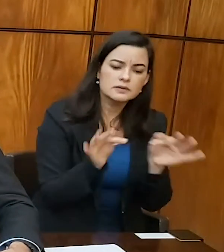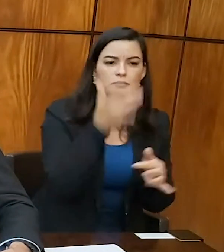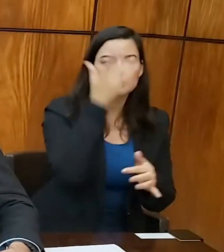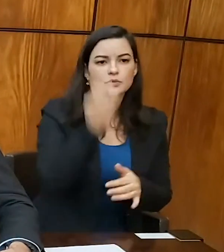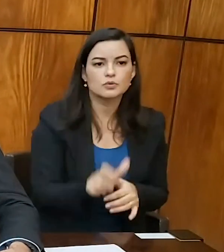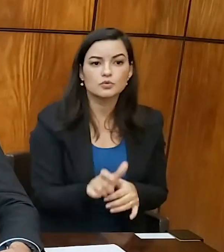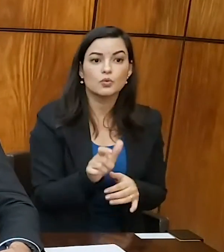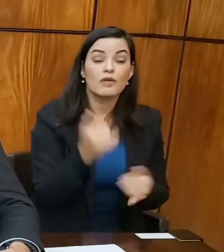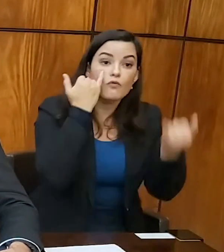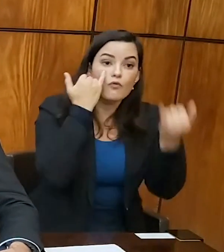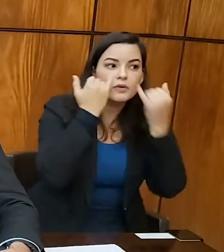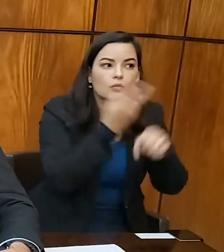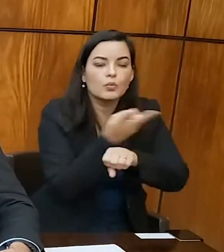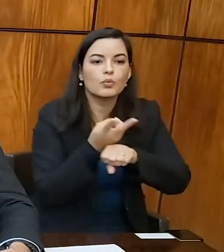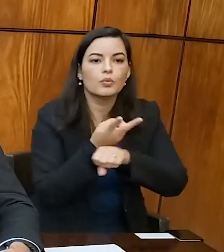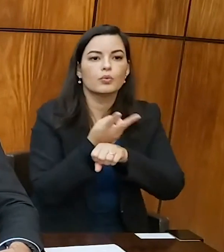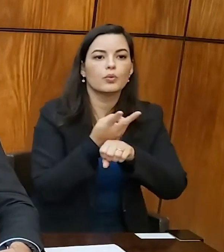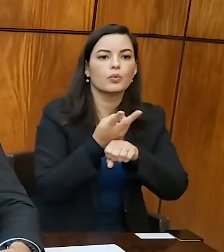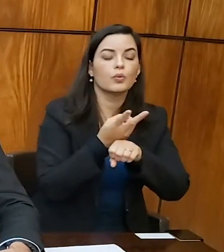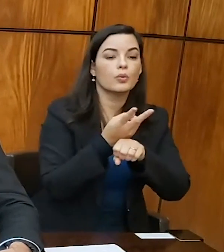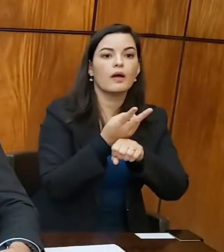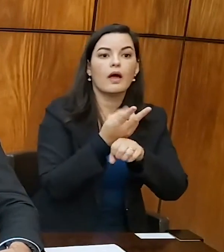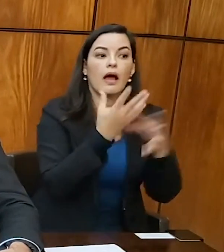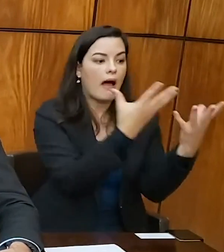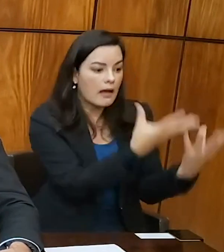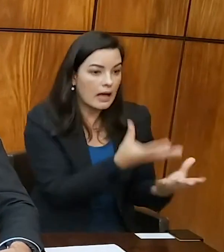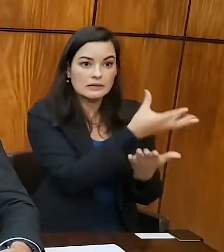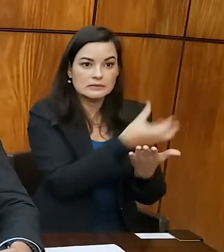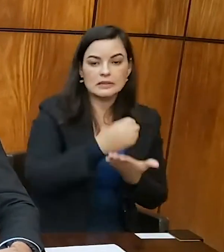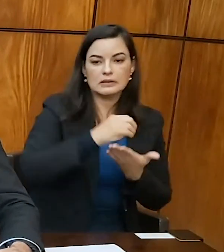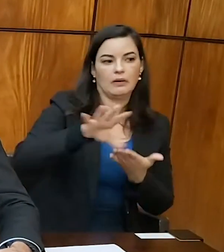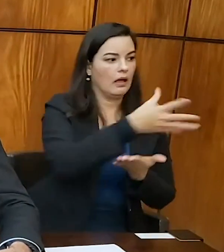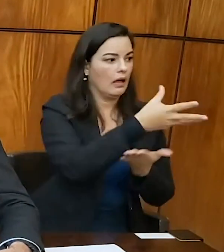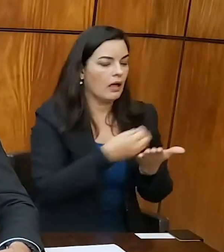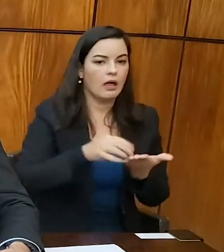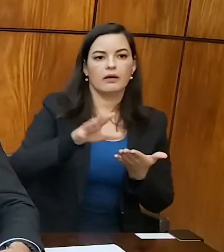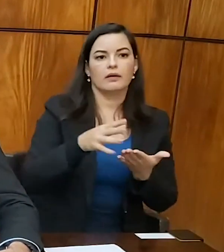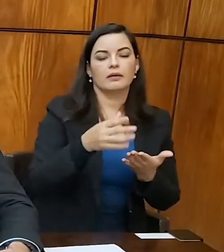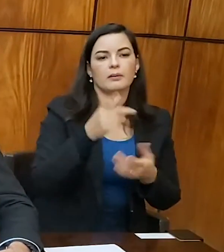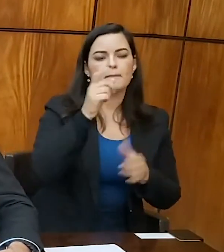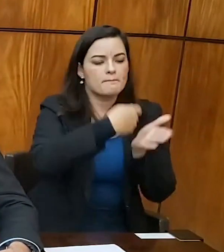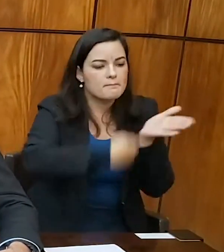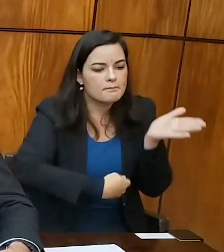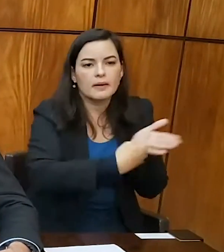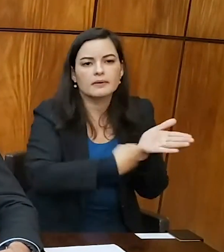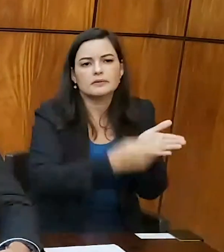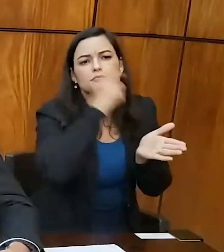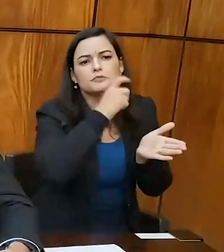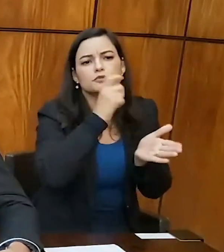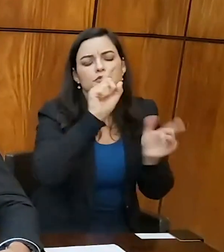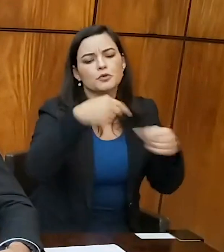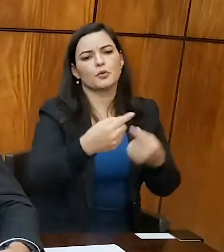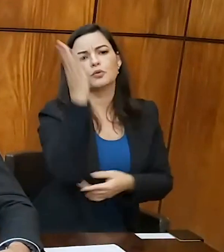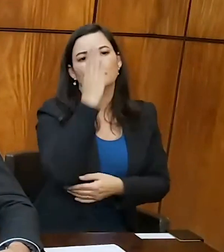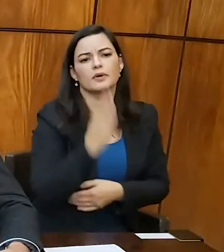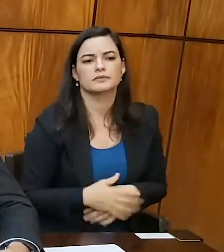ficar simplesmente retransmitindo, compartilhando matérias mentirosas sobre o nosso Brasil. Que eu disse para você, você pegar ao longo dos